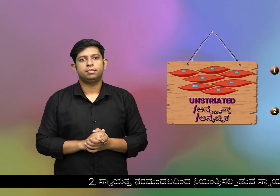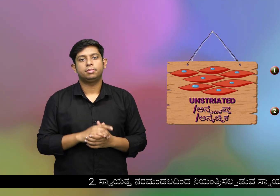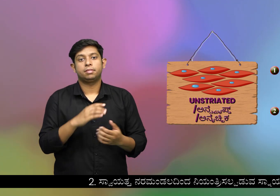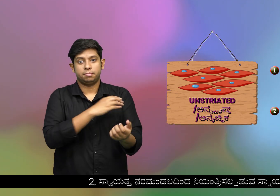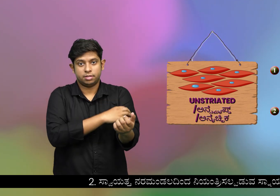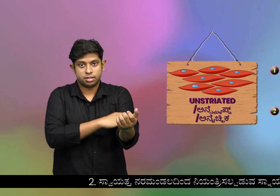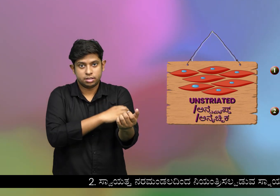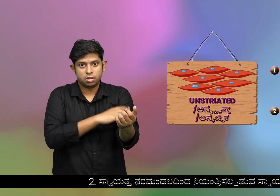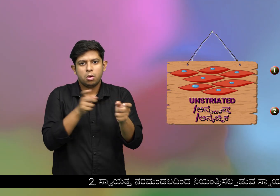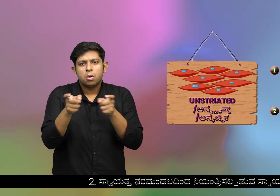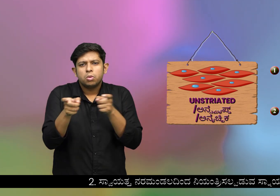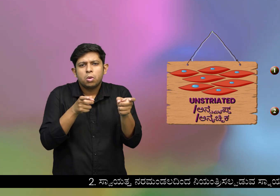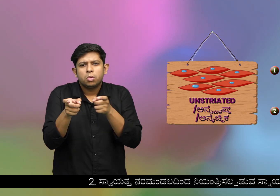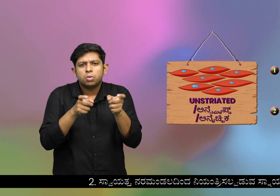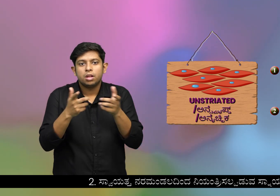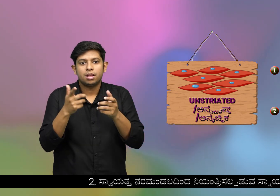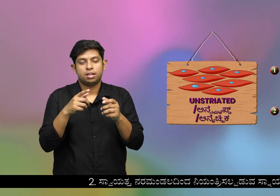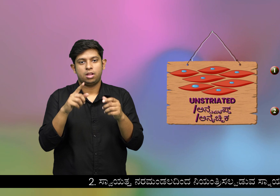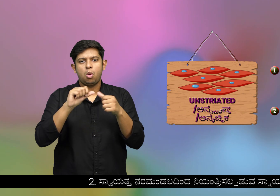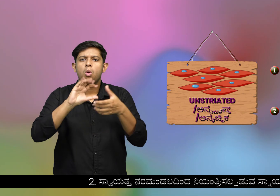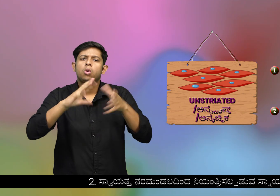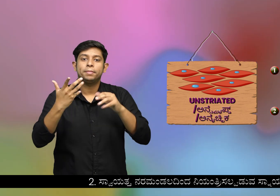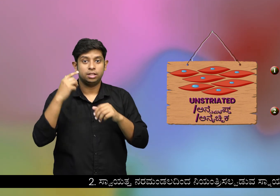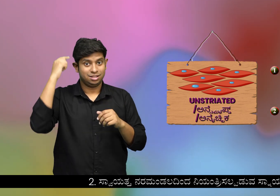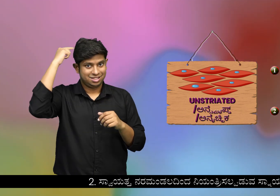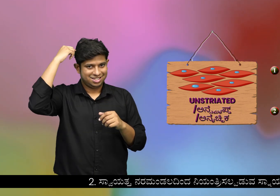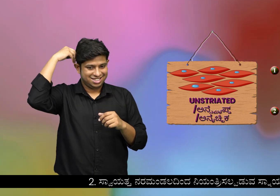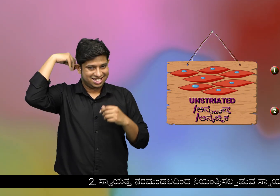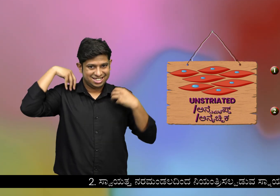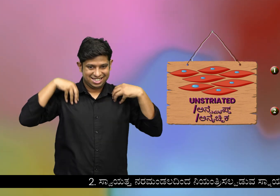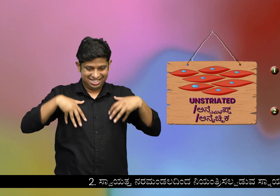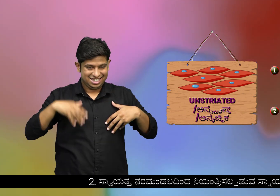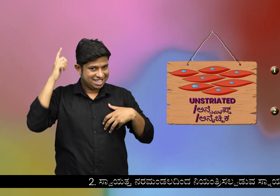ಸ್ವಾಯತ್ತ ನರಮಂಡಲದಿಂದ ನಿಯಂತ್ರಿಸಲ್ಪಡುವ ಸ್ನಾಯುಗಳು.